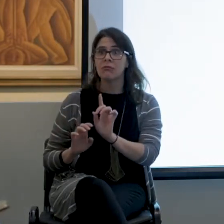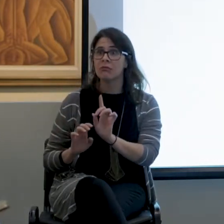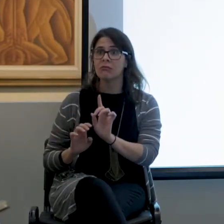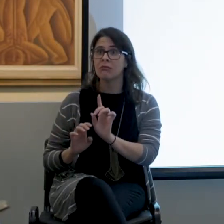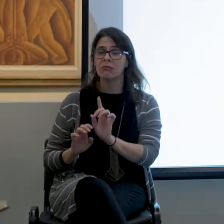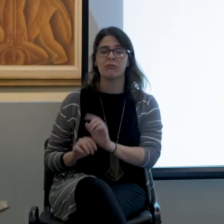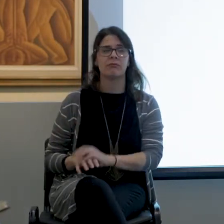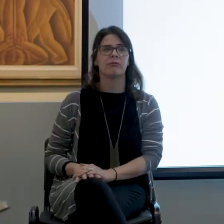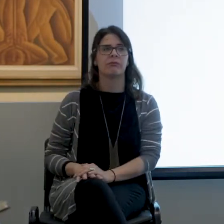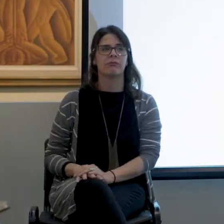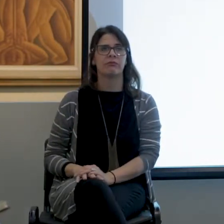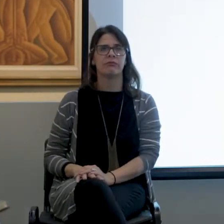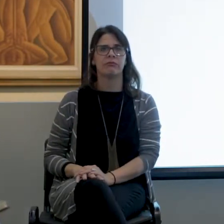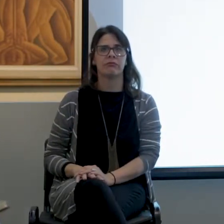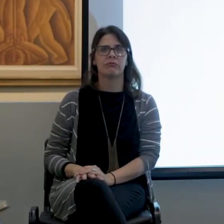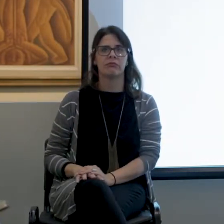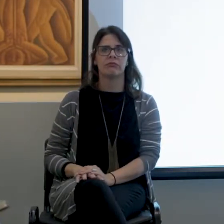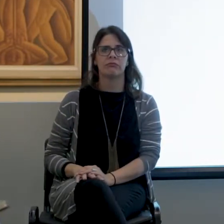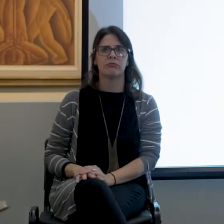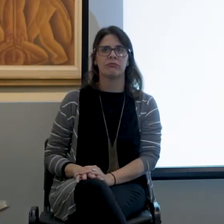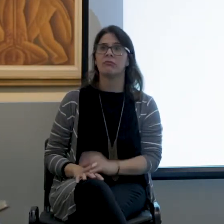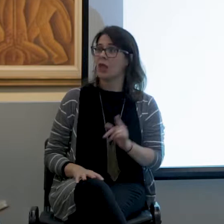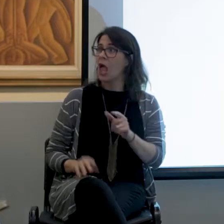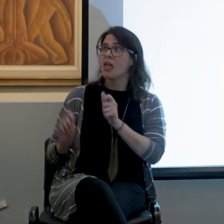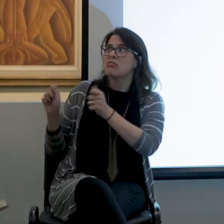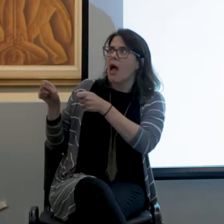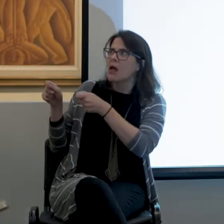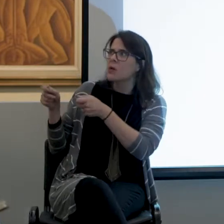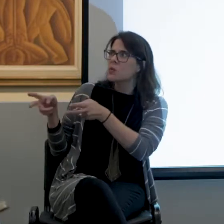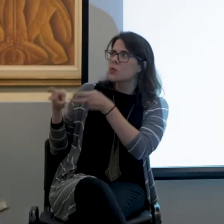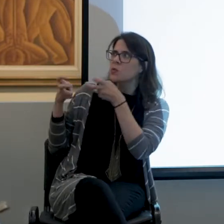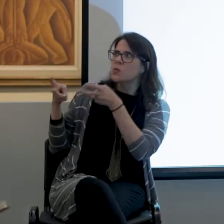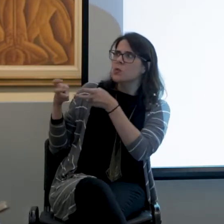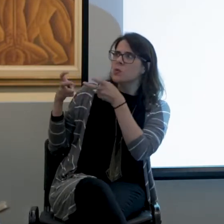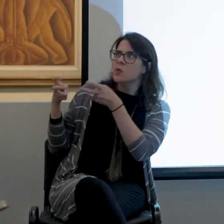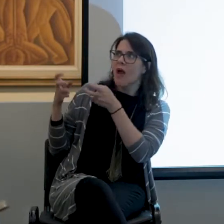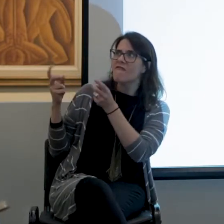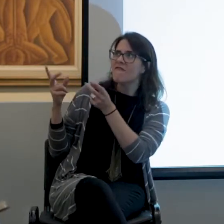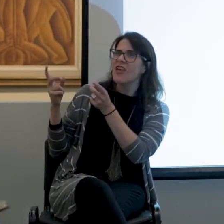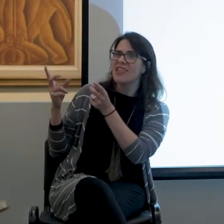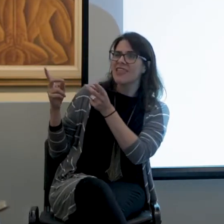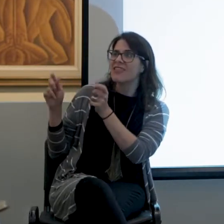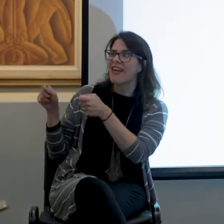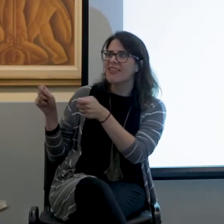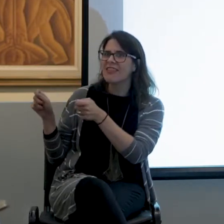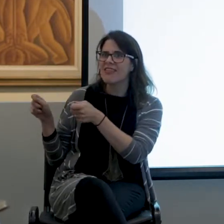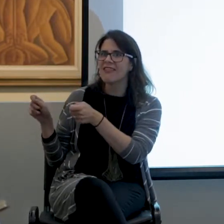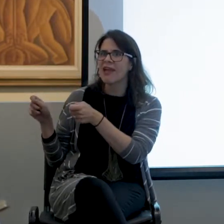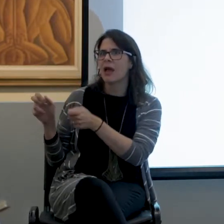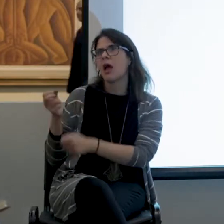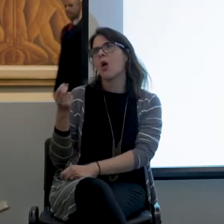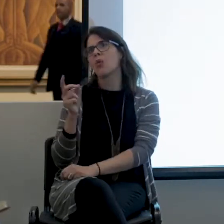render frutos financeiros, que pode dar lucro, e daquilo que está condenado a não dar nunca.